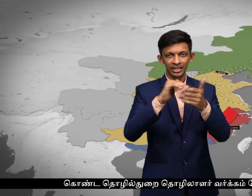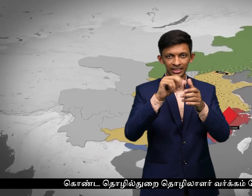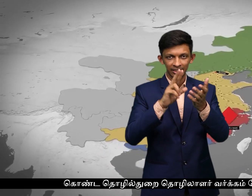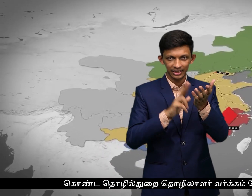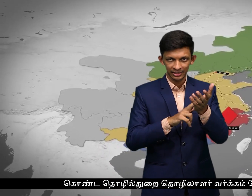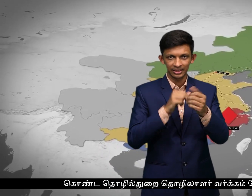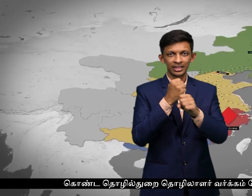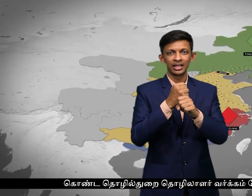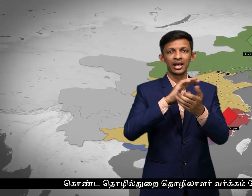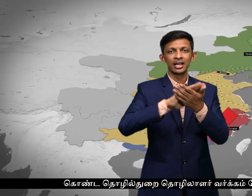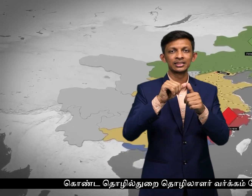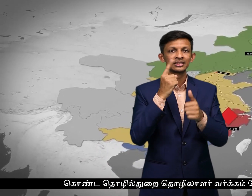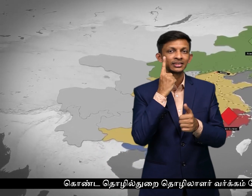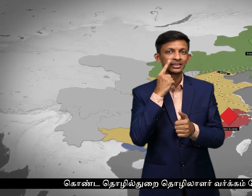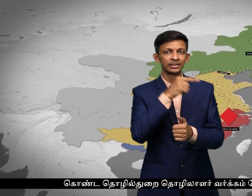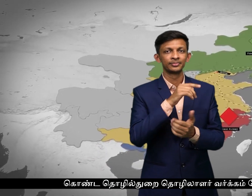தொழிலாளர் வர்க்கம் தோன்றியது.